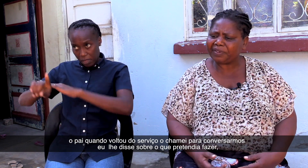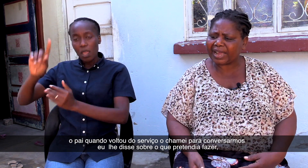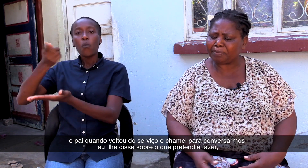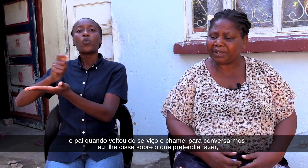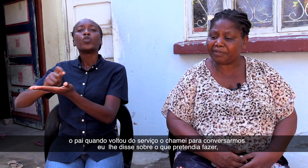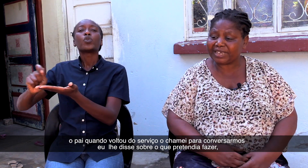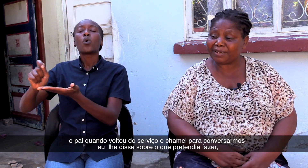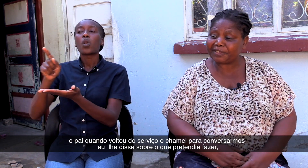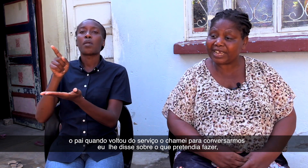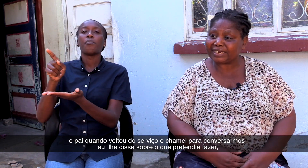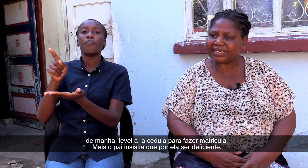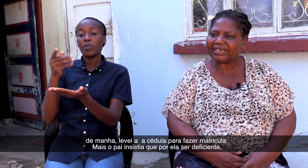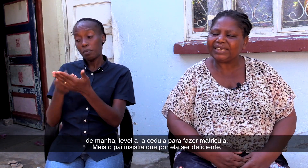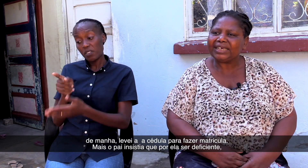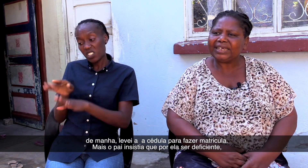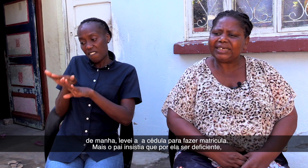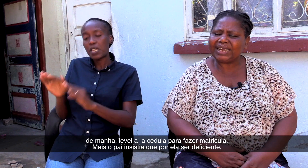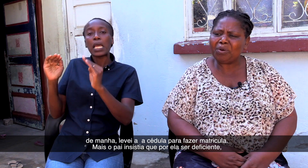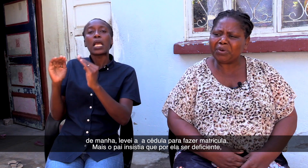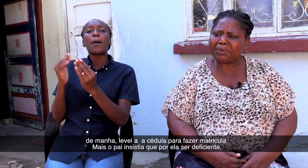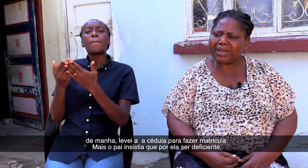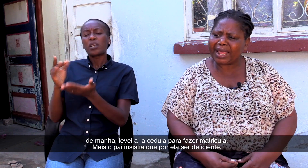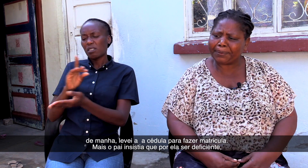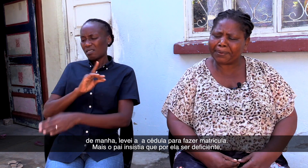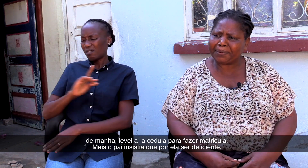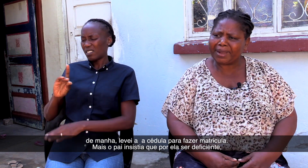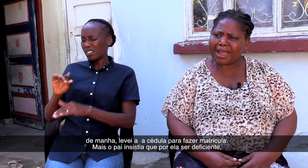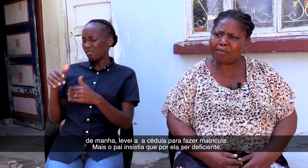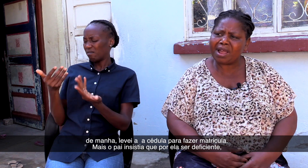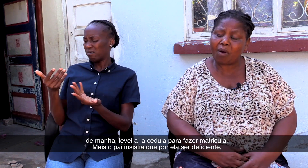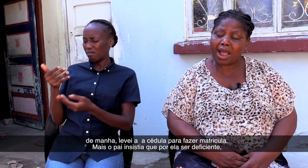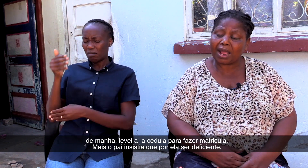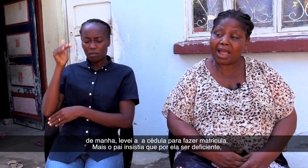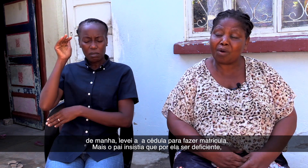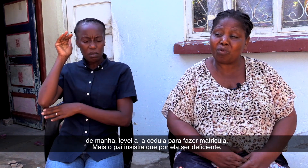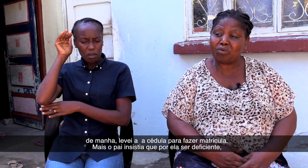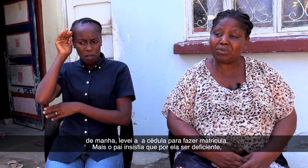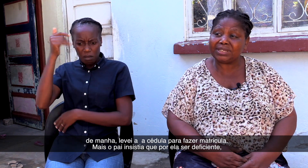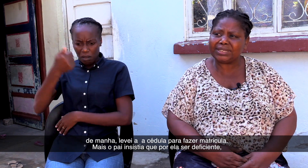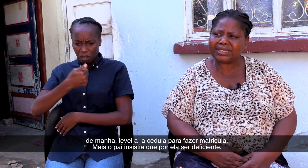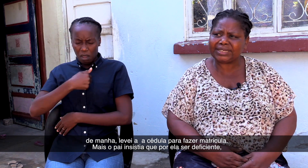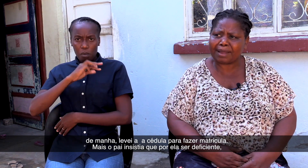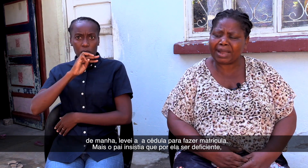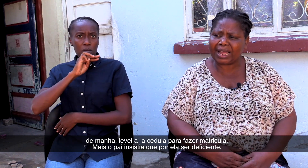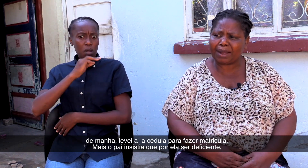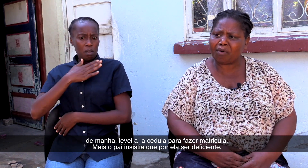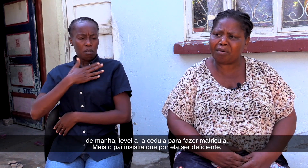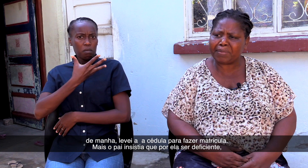pretendia fazer. De manhã, levei a cédula para fazer matrícula. Mas o pai insistia